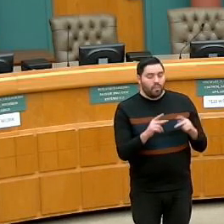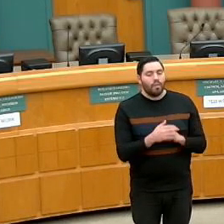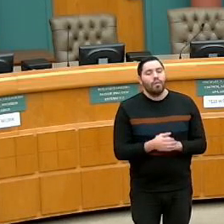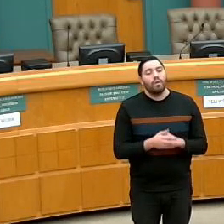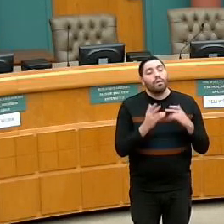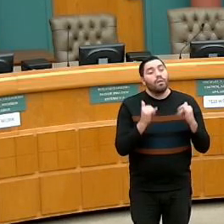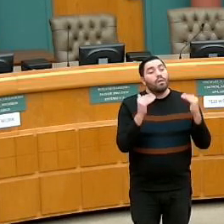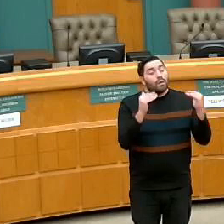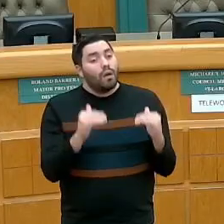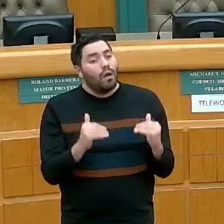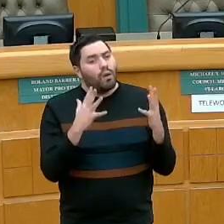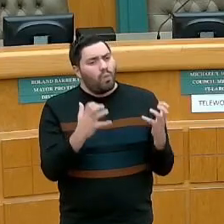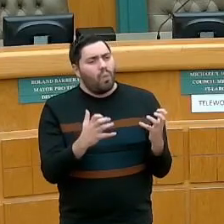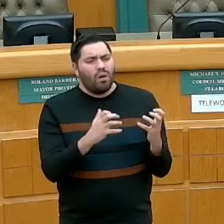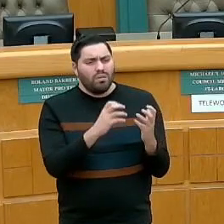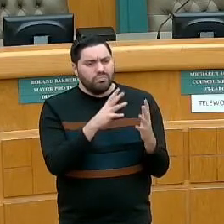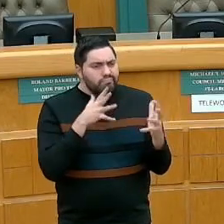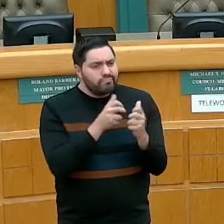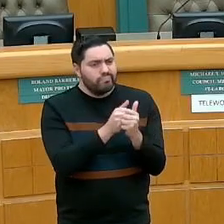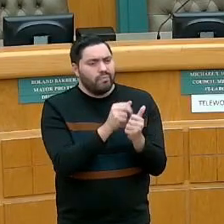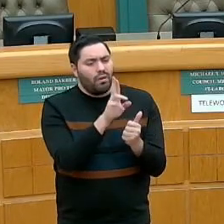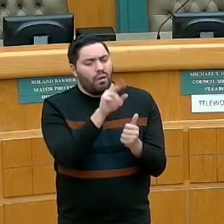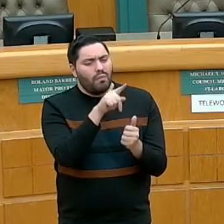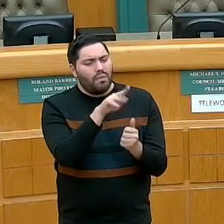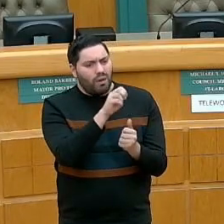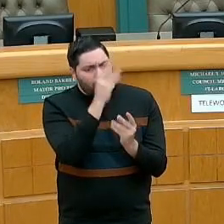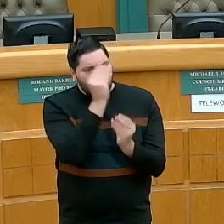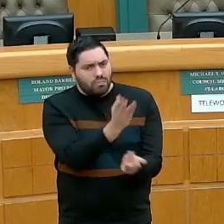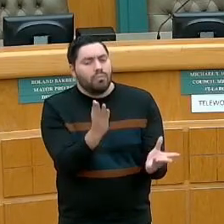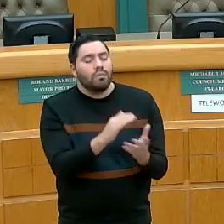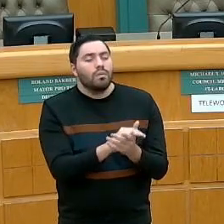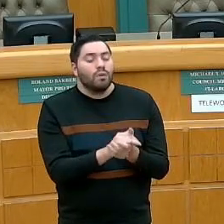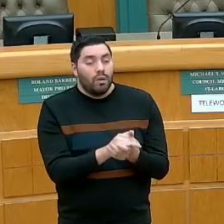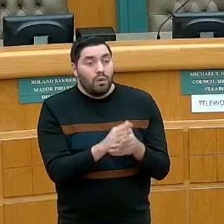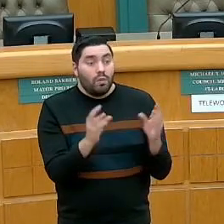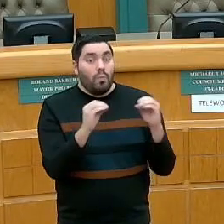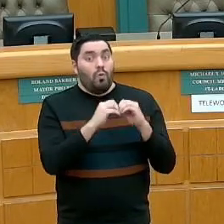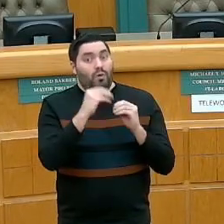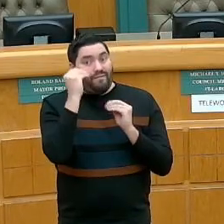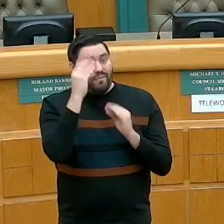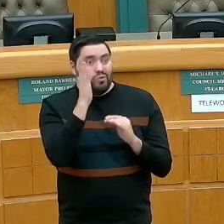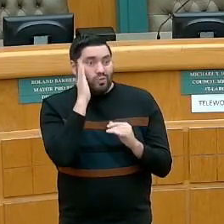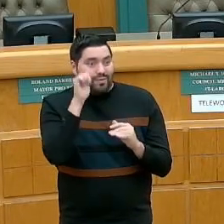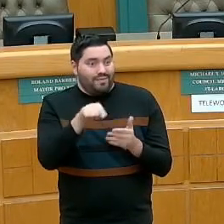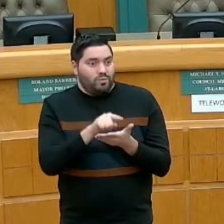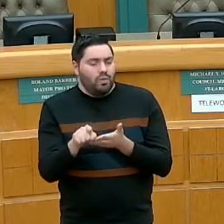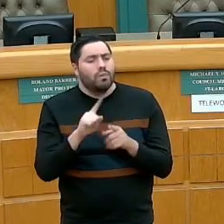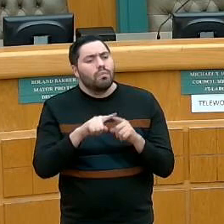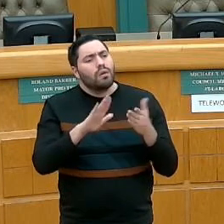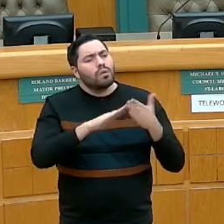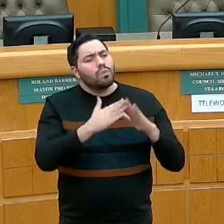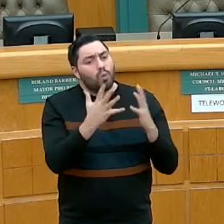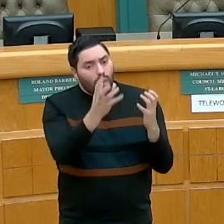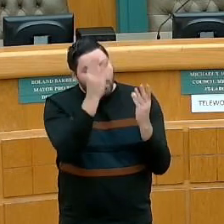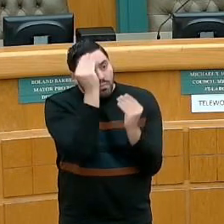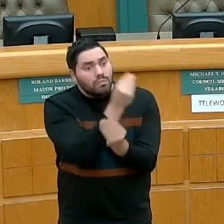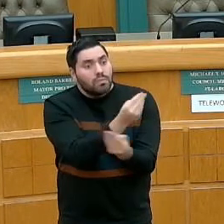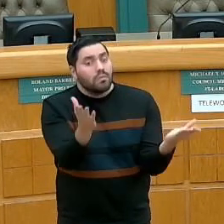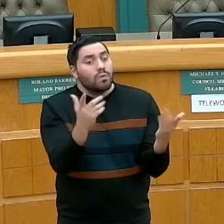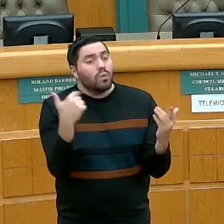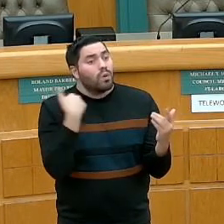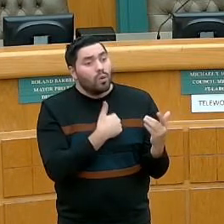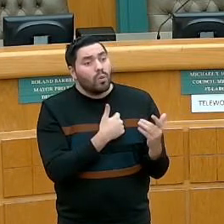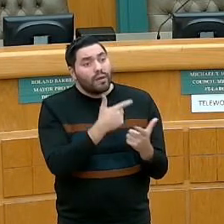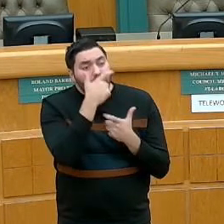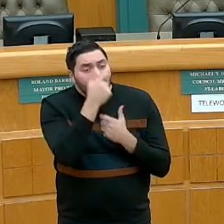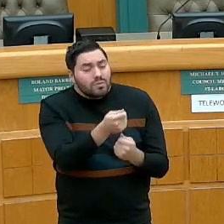Okay, next, let me just give us a quick update, and we'll have more information on this as the week progresses, but we want to let the community know that we're interested